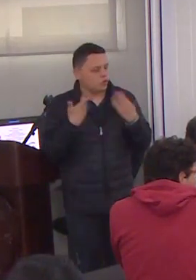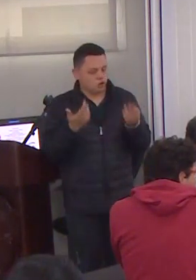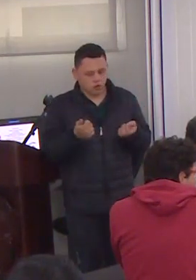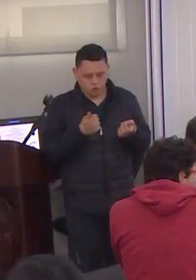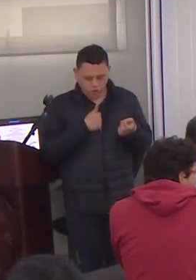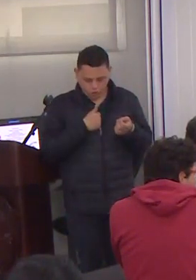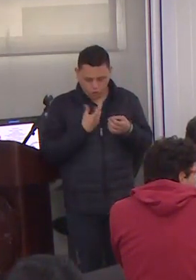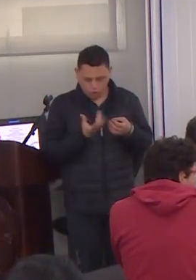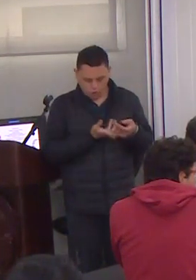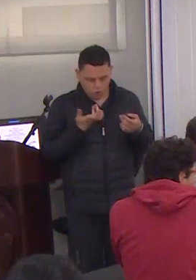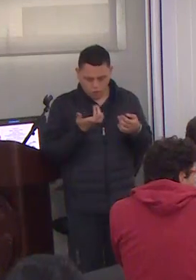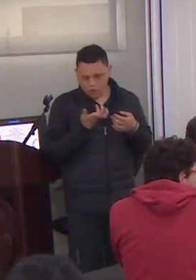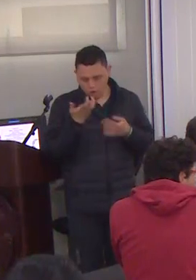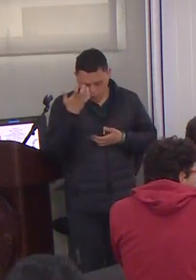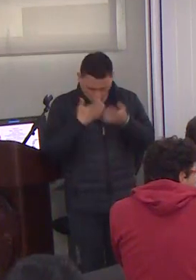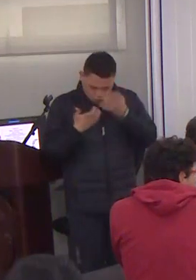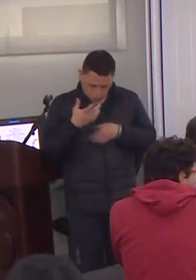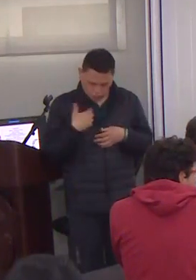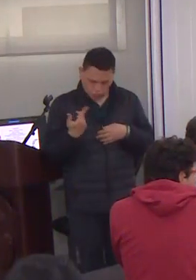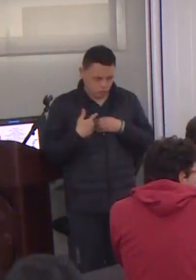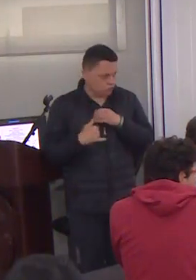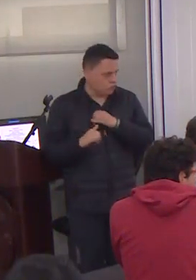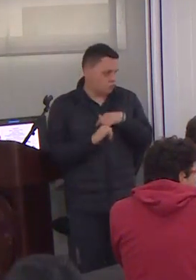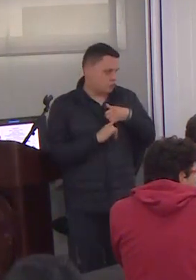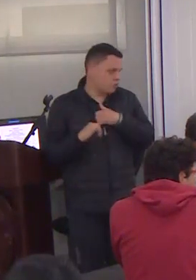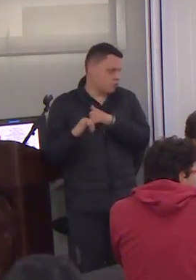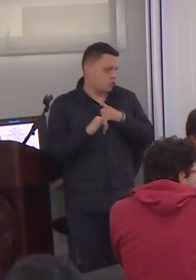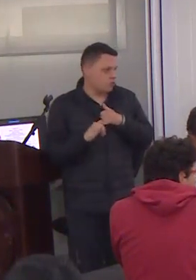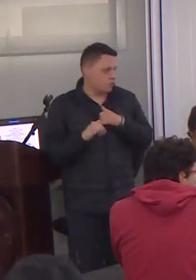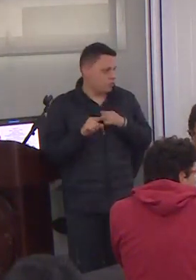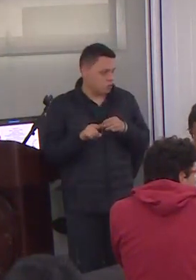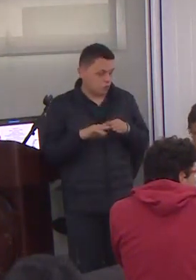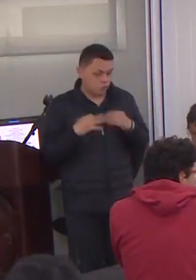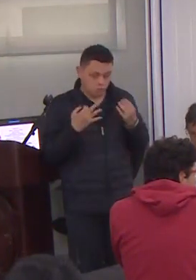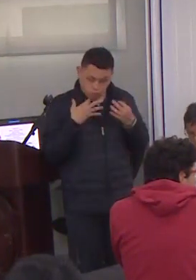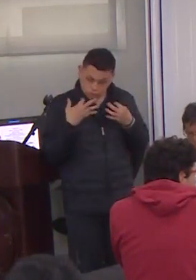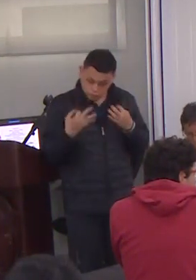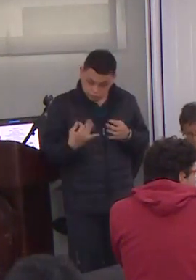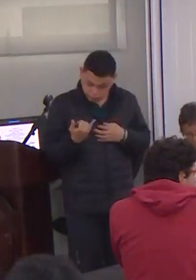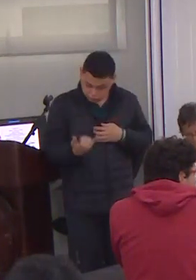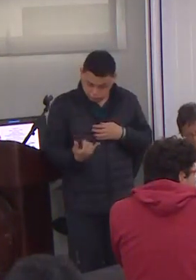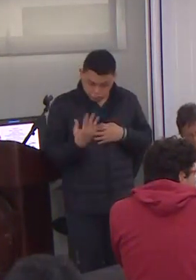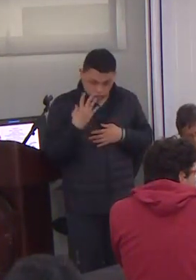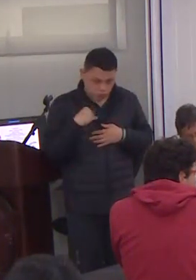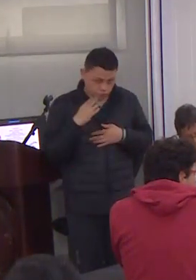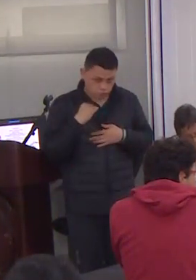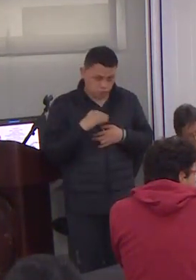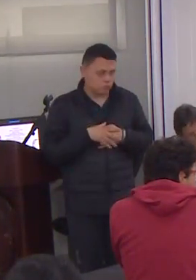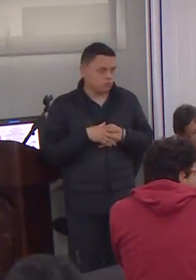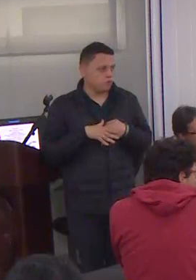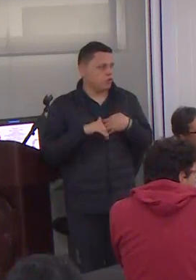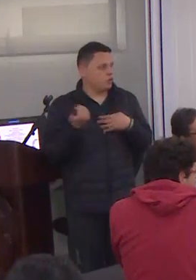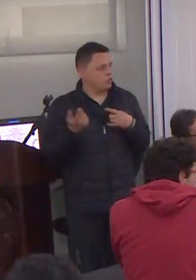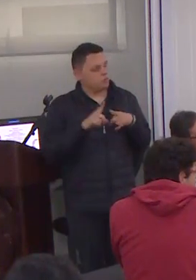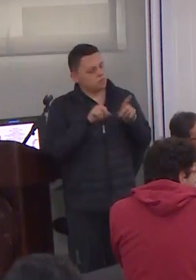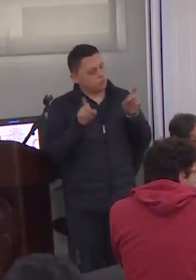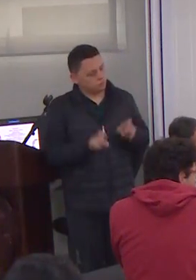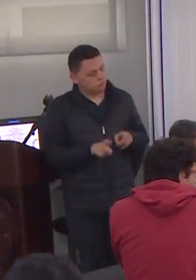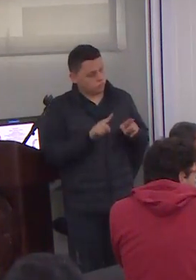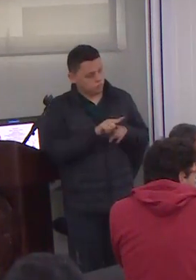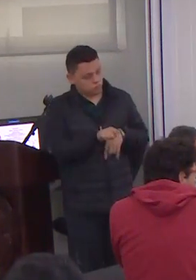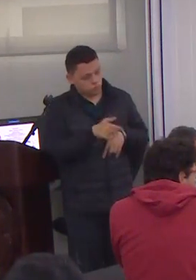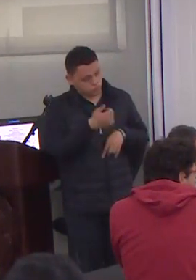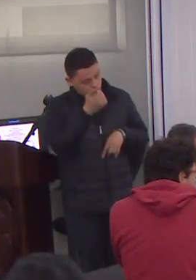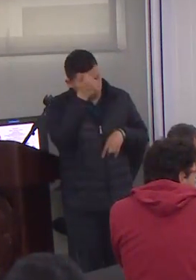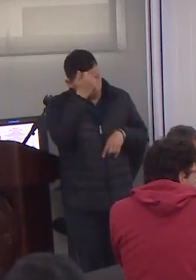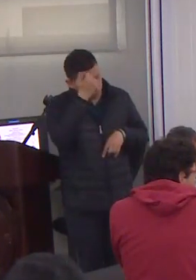-evaluarse entre pares si esto efectivamente existió en la experiencia y por otro lado el docente permitió que